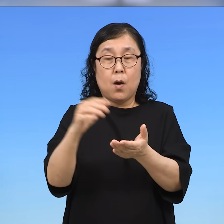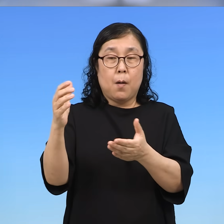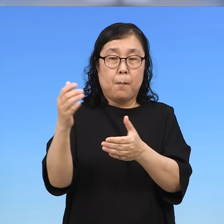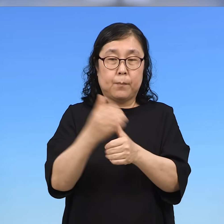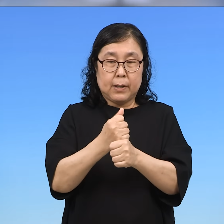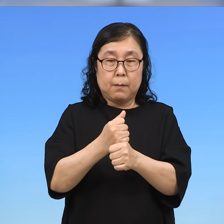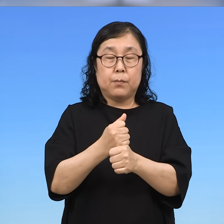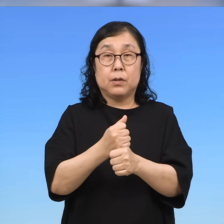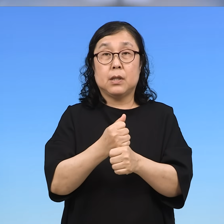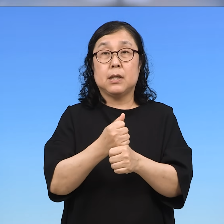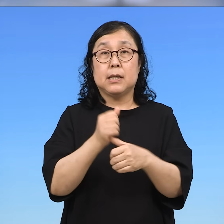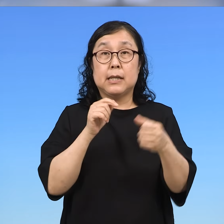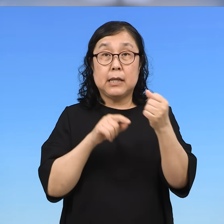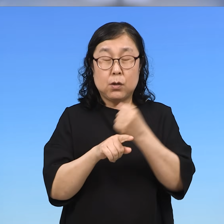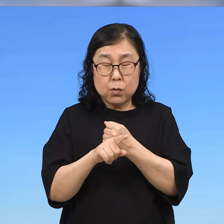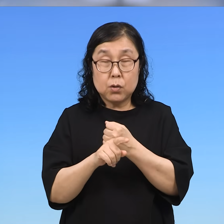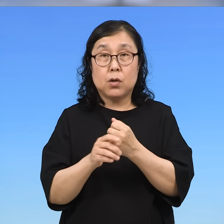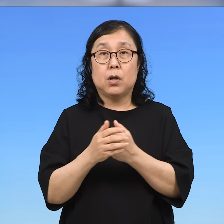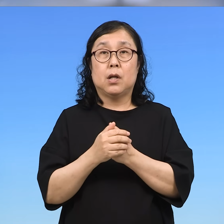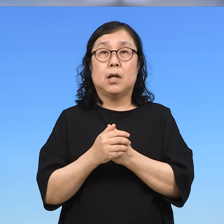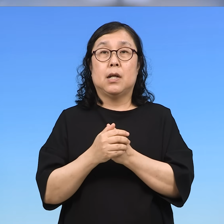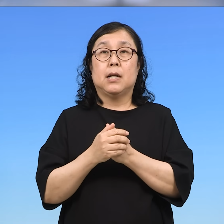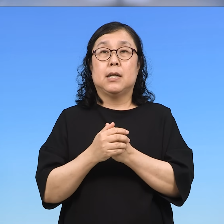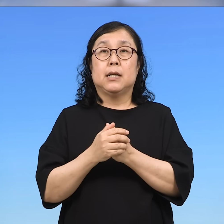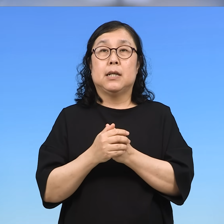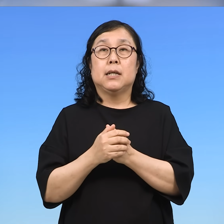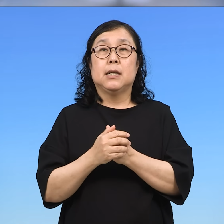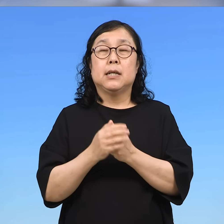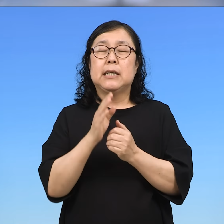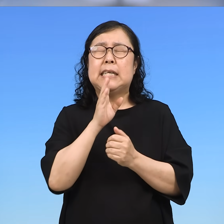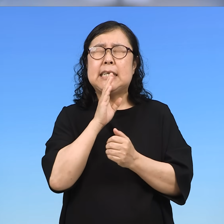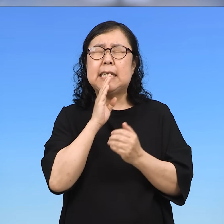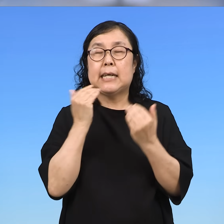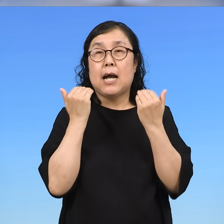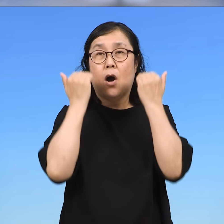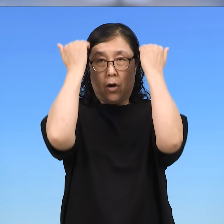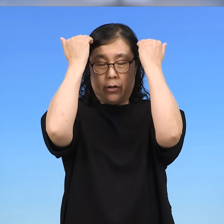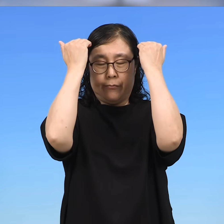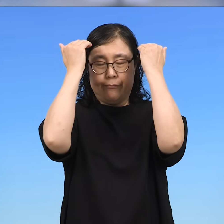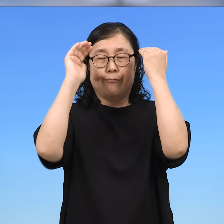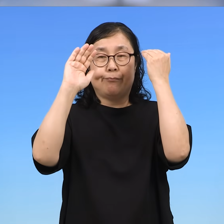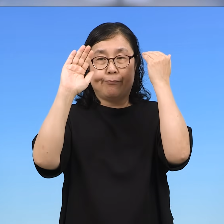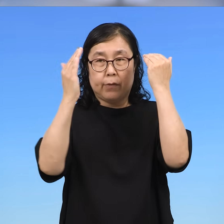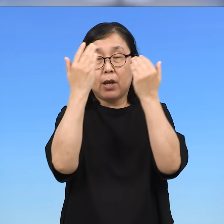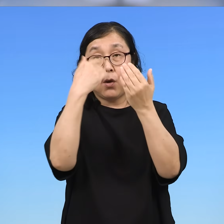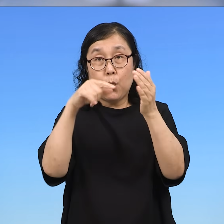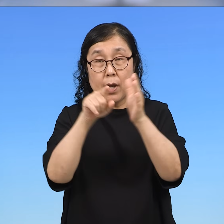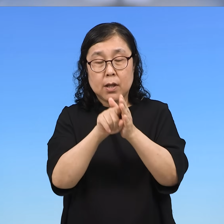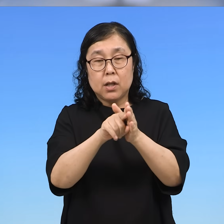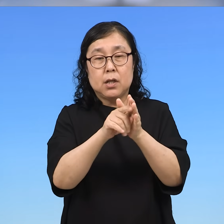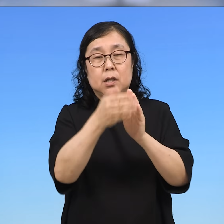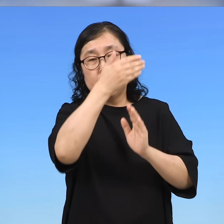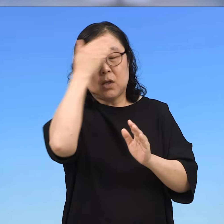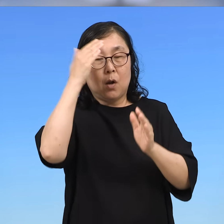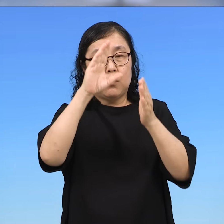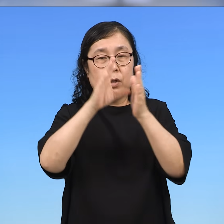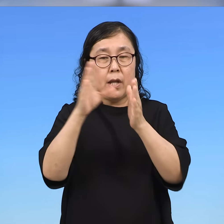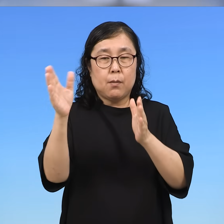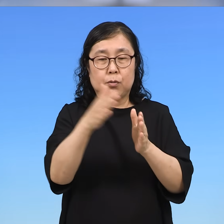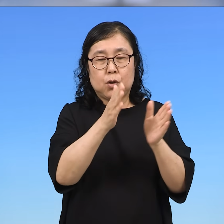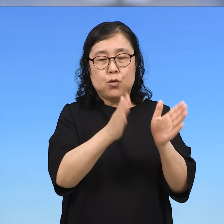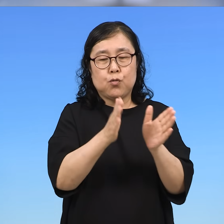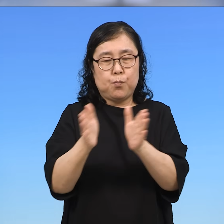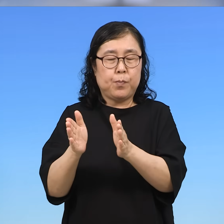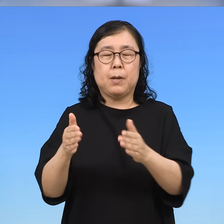뭐 어른들 보고 하는 설교인가? 천만의 말씀이에요. 진짜 어른이 되기 위해서는 젊을 때부터 준비해 가야 되는